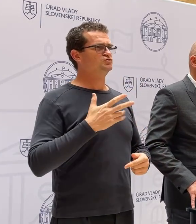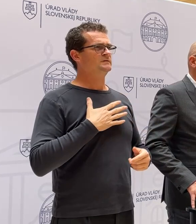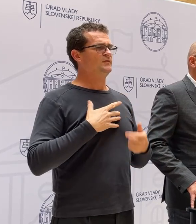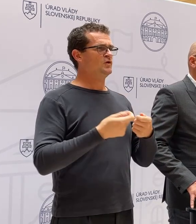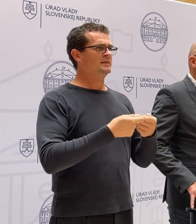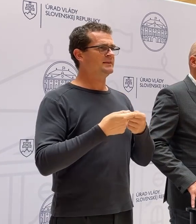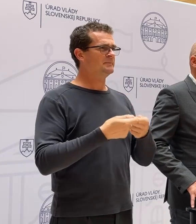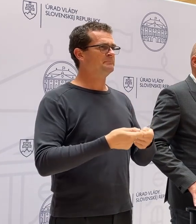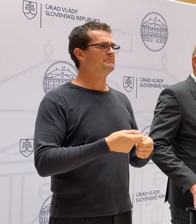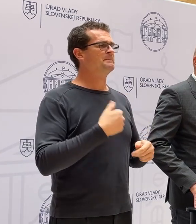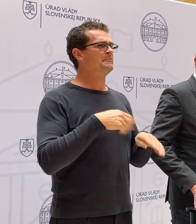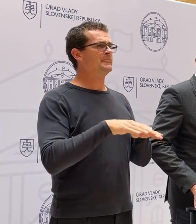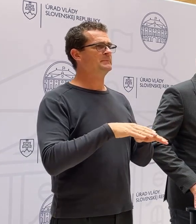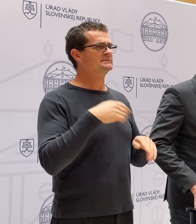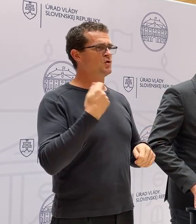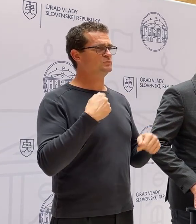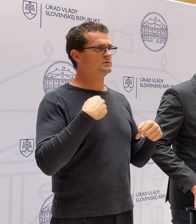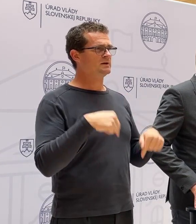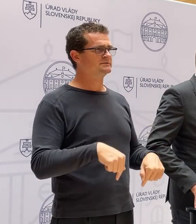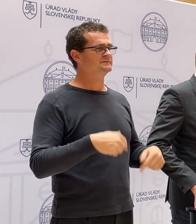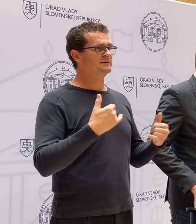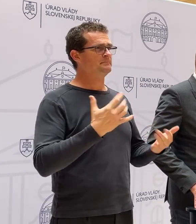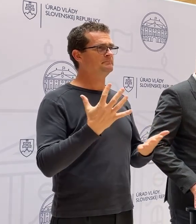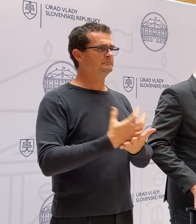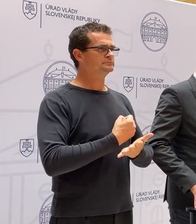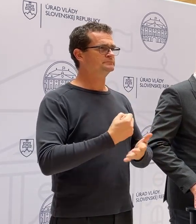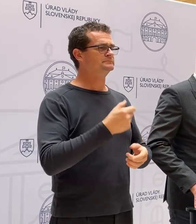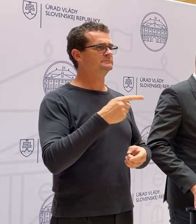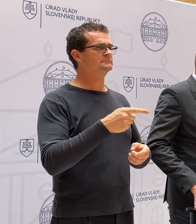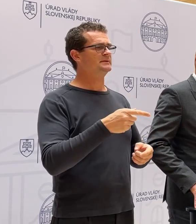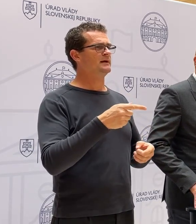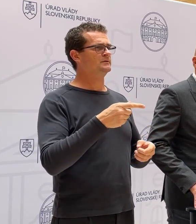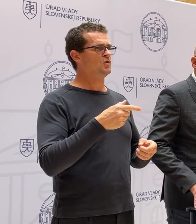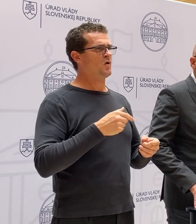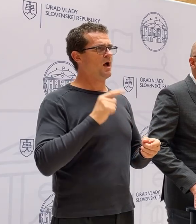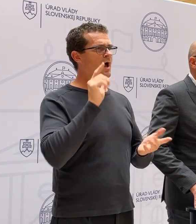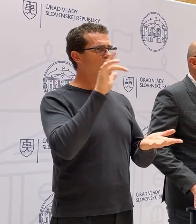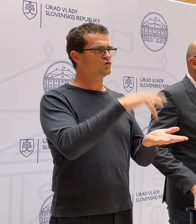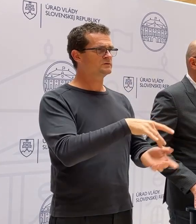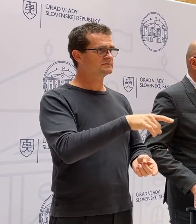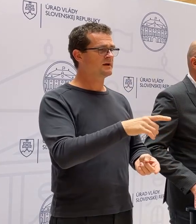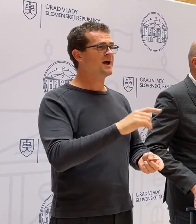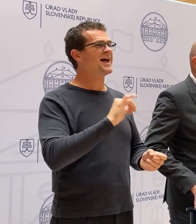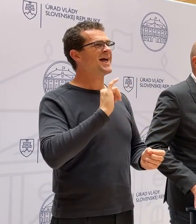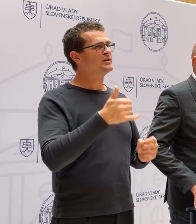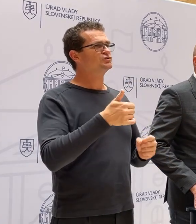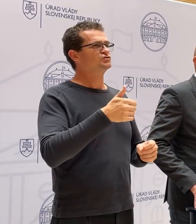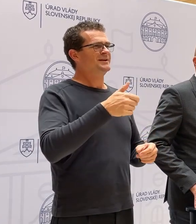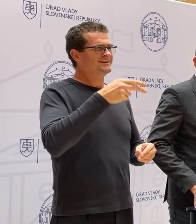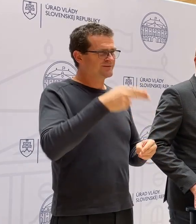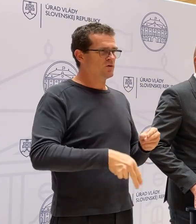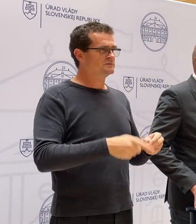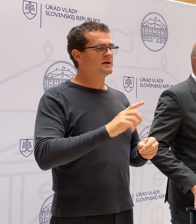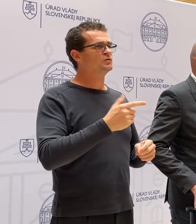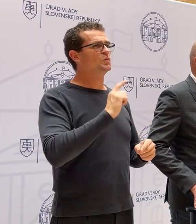tím, na ministerstvo hospodárstva, s ktorým sa to podarilo takto ďaleko dotiahnuť. Nie je to ešte finálne to